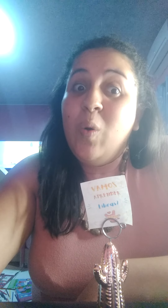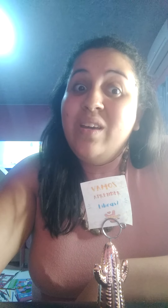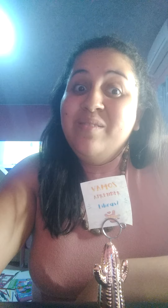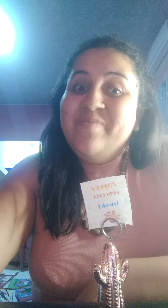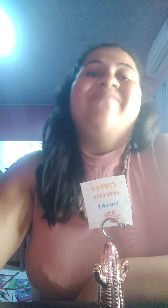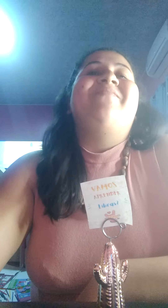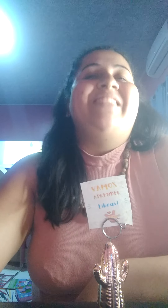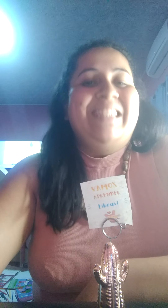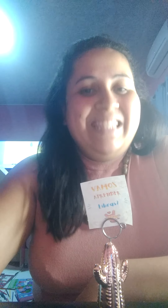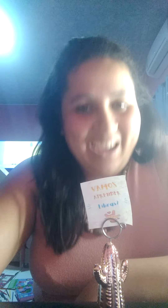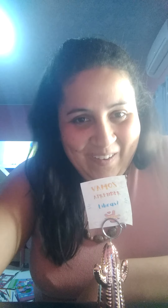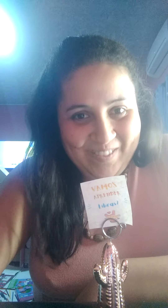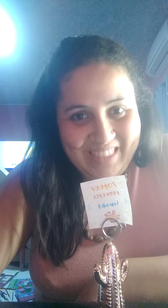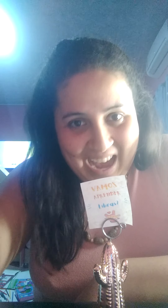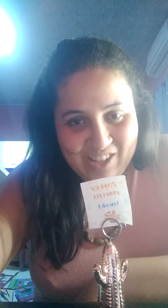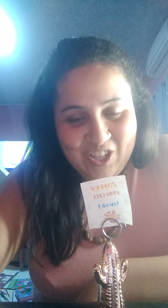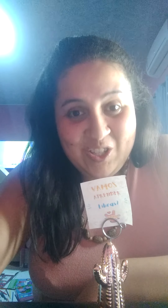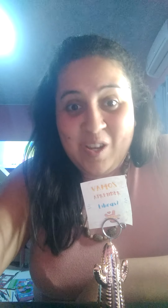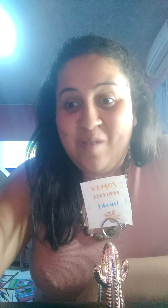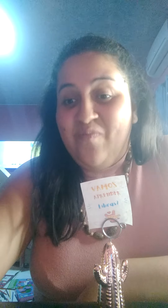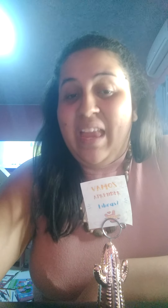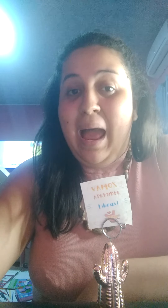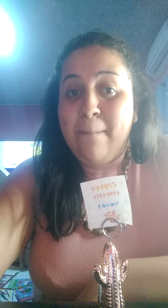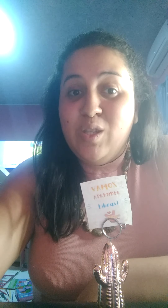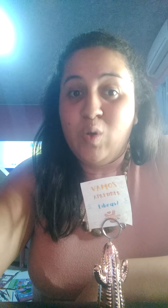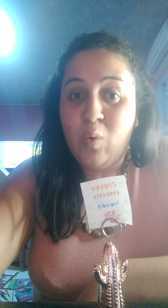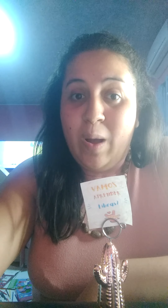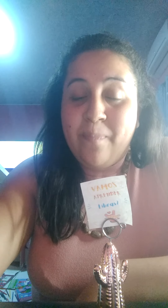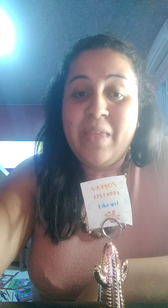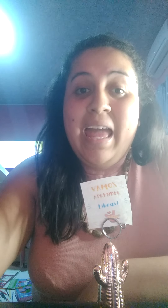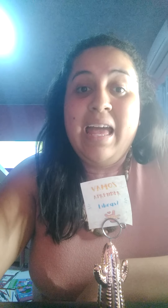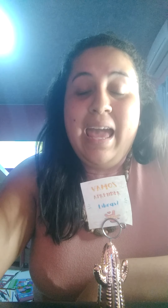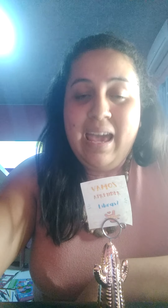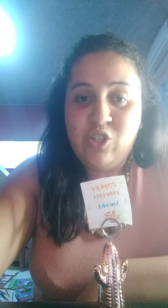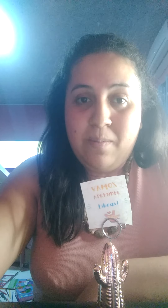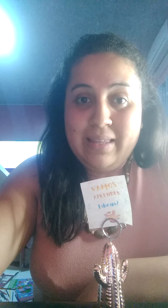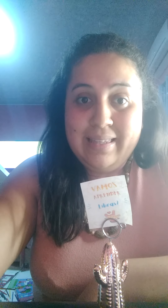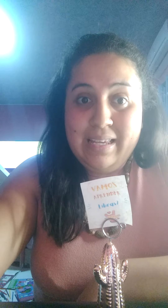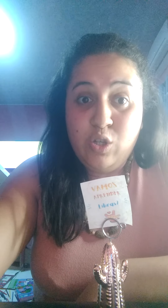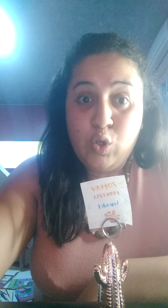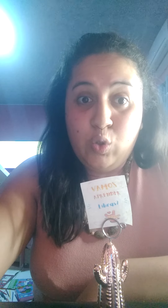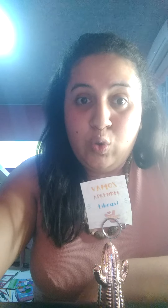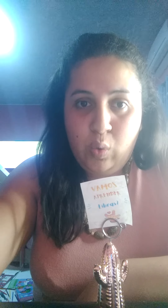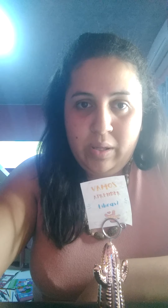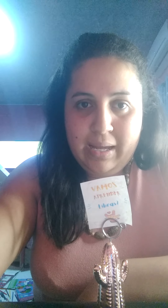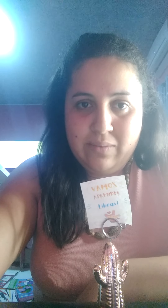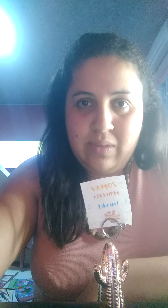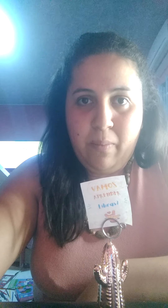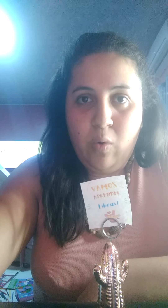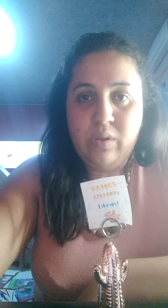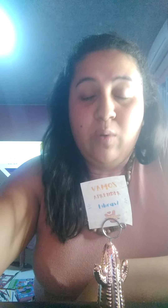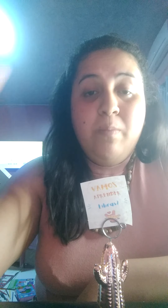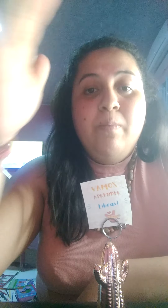Oi? Não, tá, gente? A pessoa é chamada de surda, tá bom? Então,